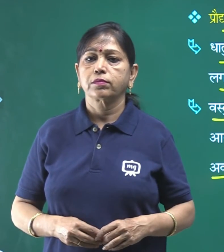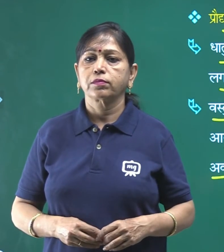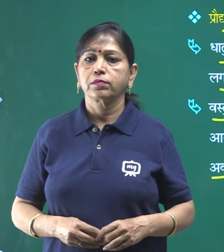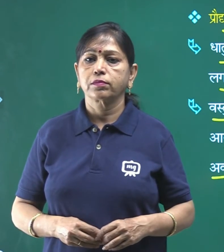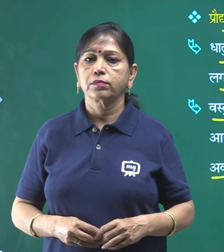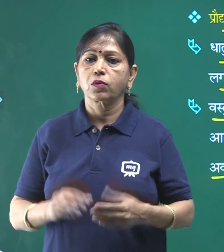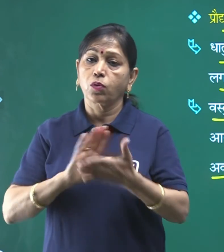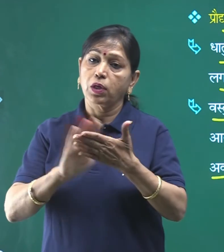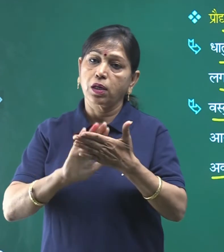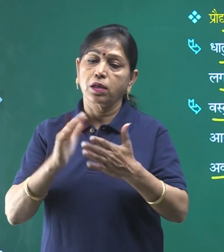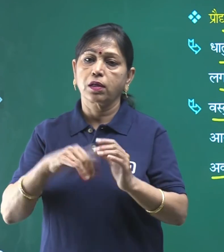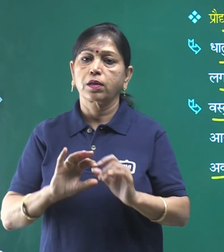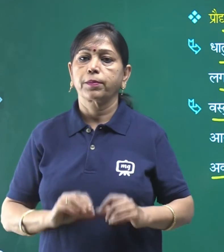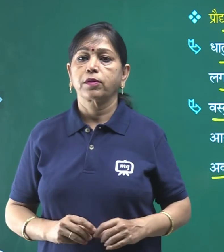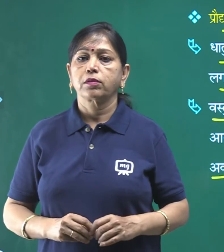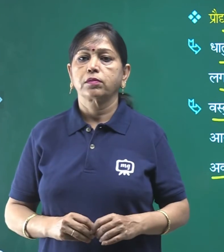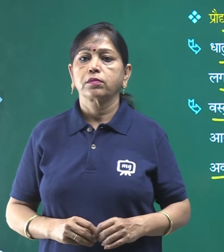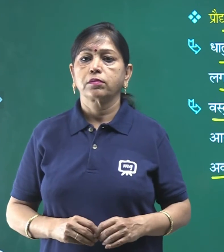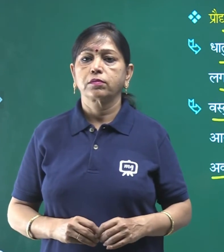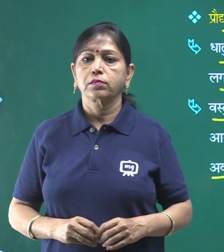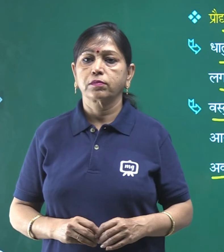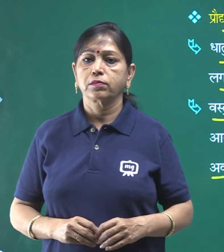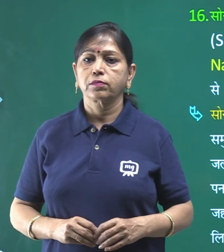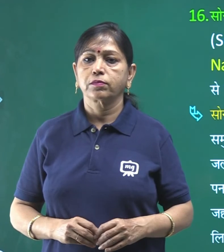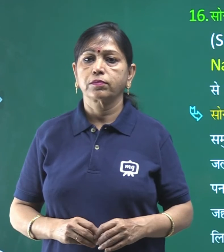को साफ करने में।